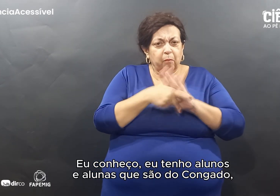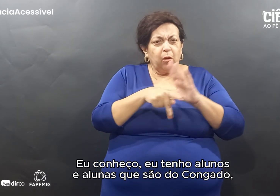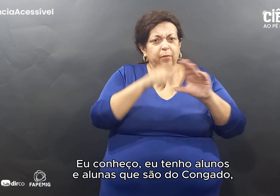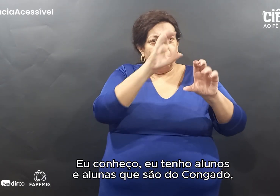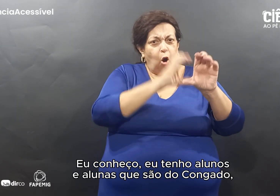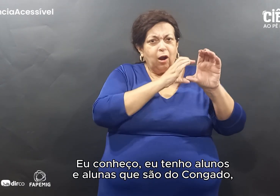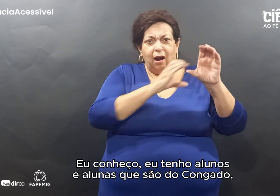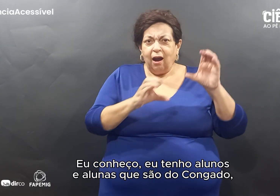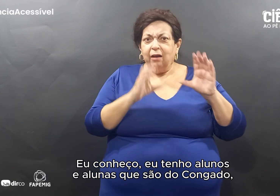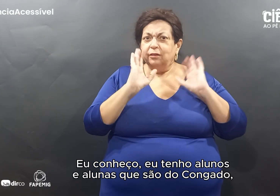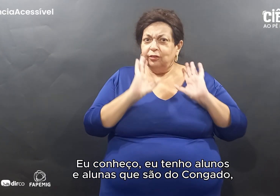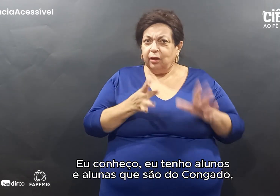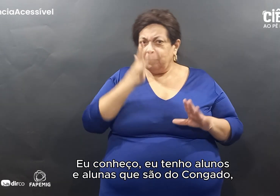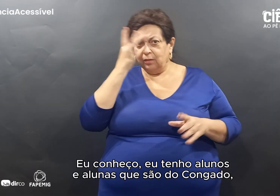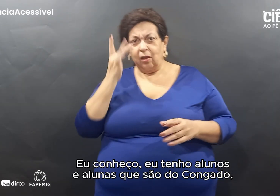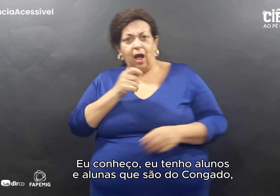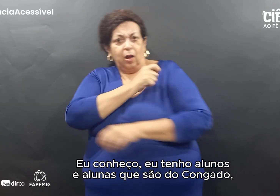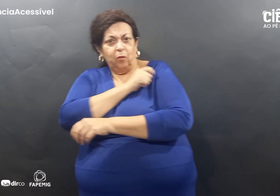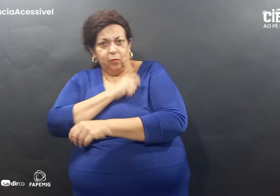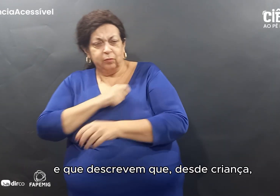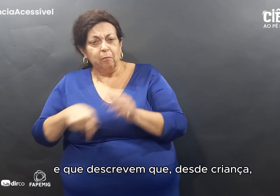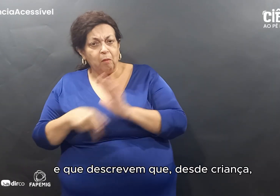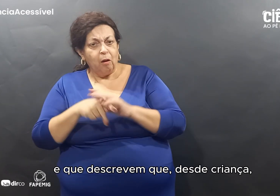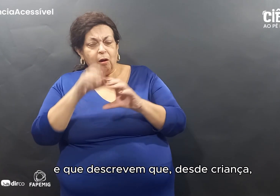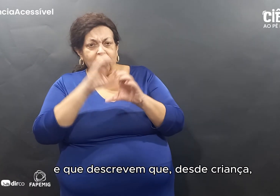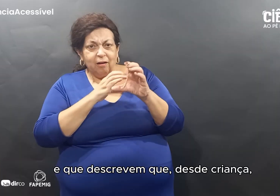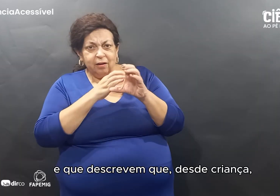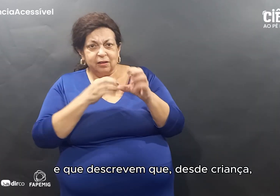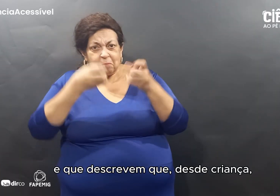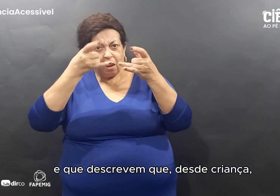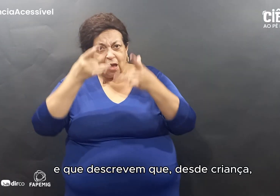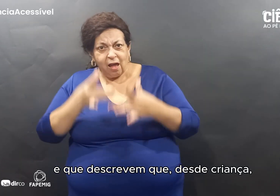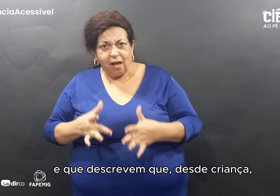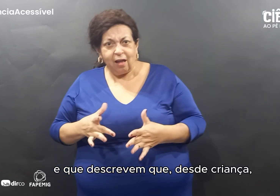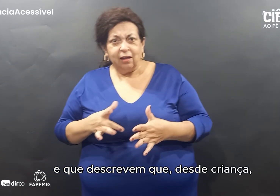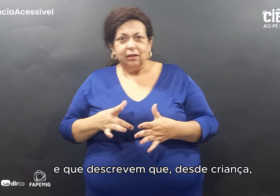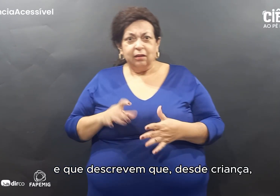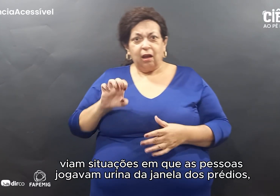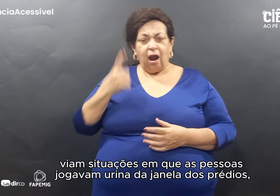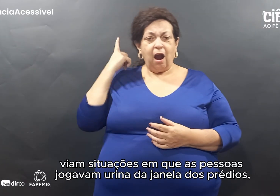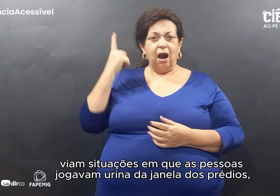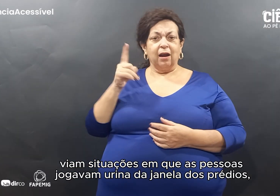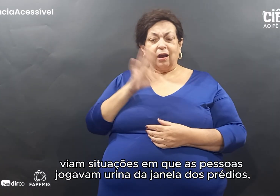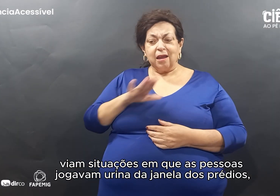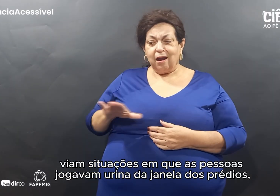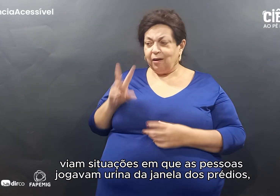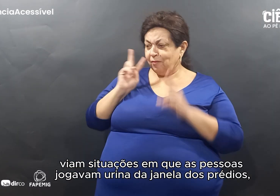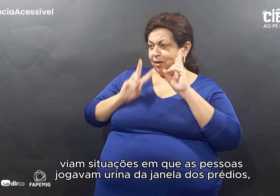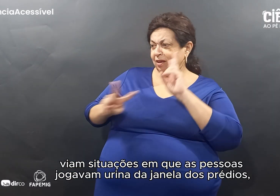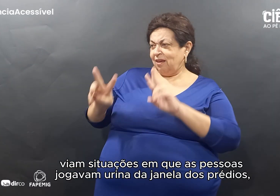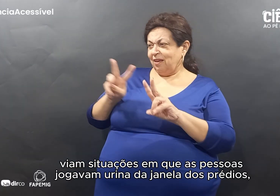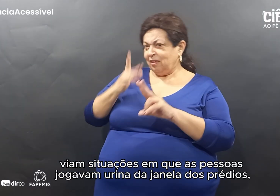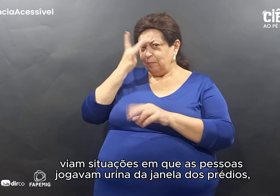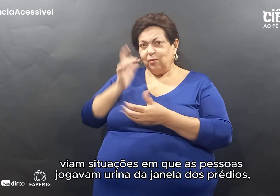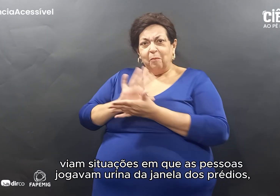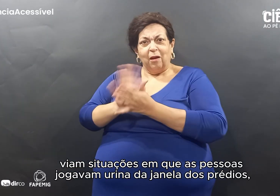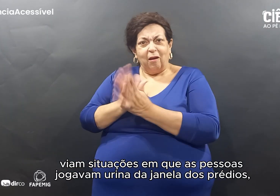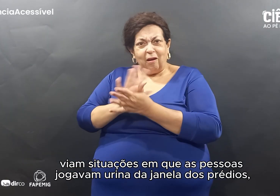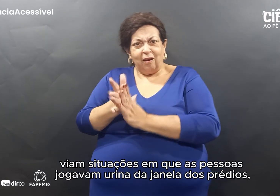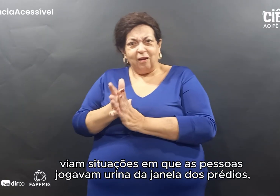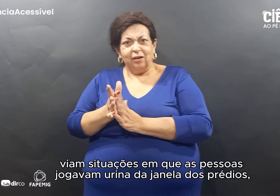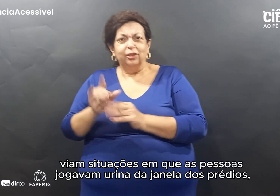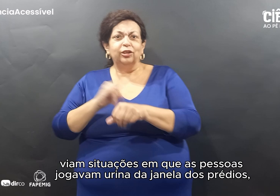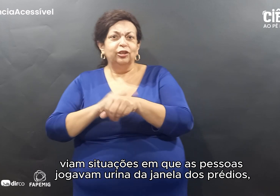alunos e alunas que são do Congado e que descrevem que desde criança viam situações em que as pessoas